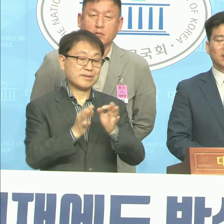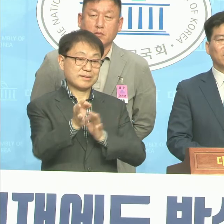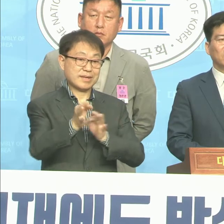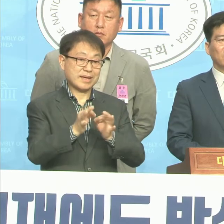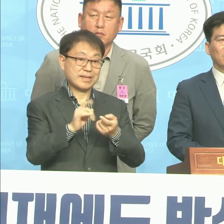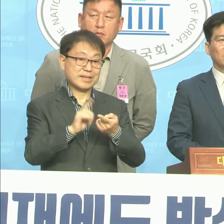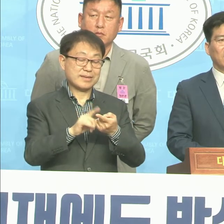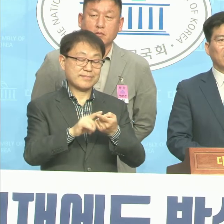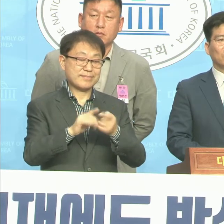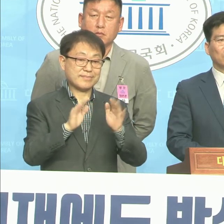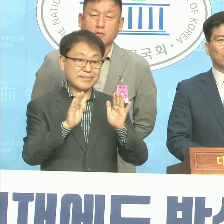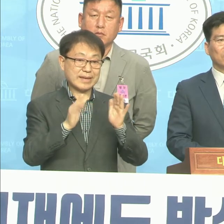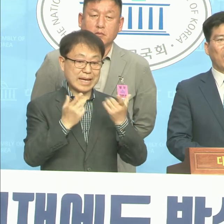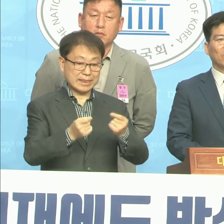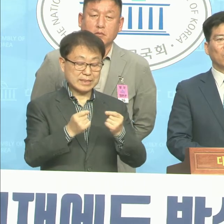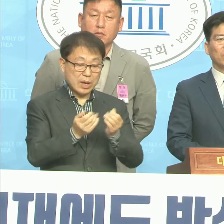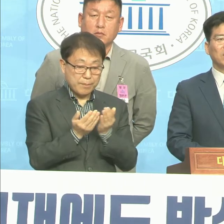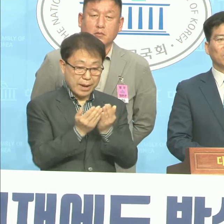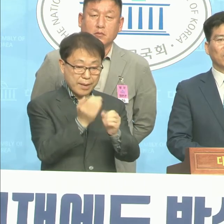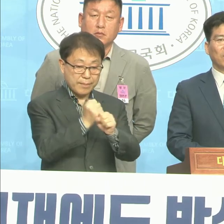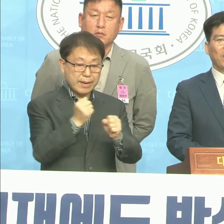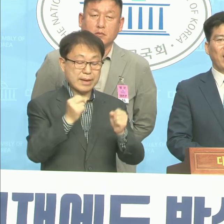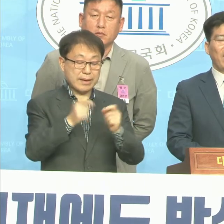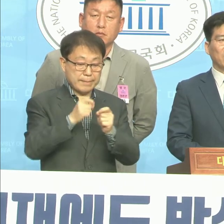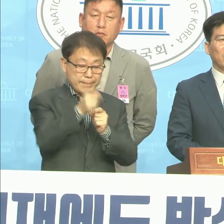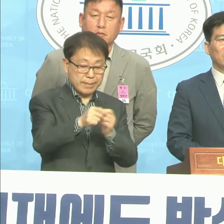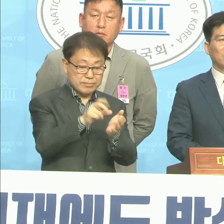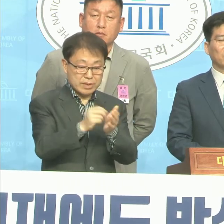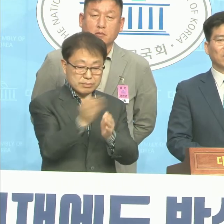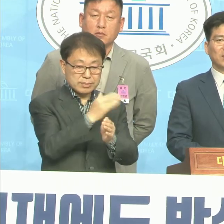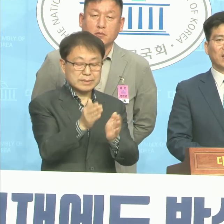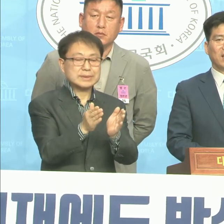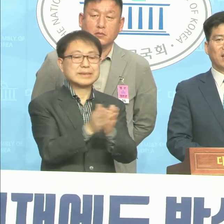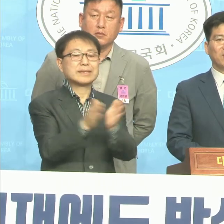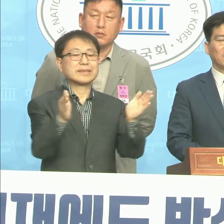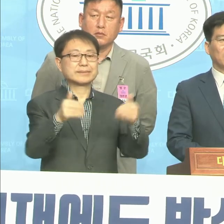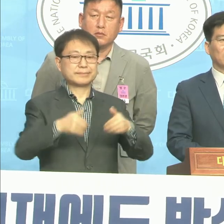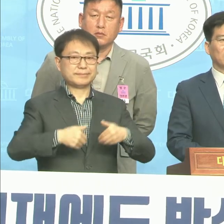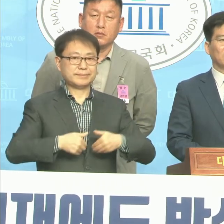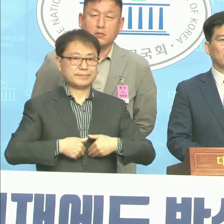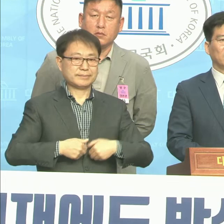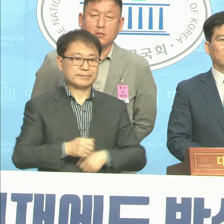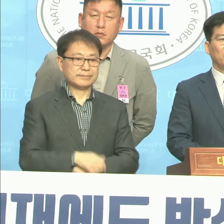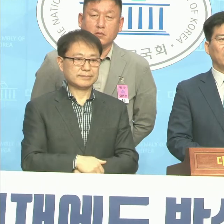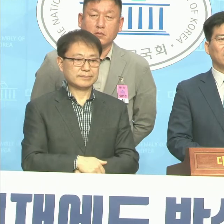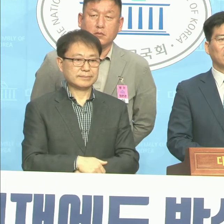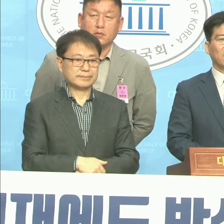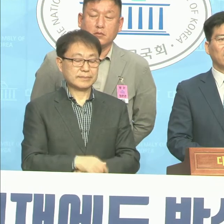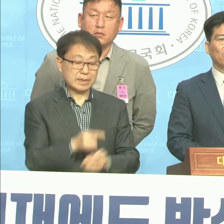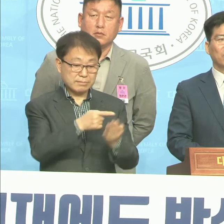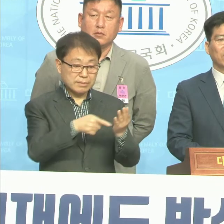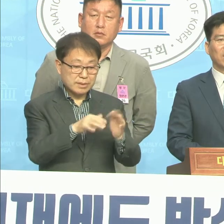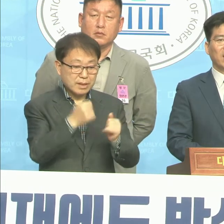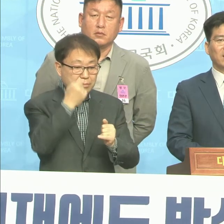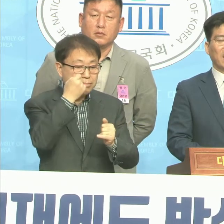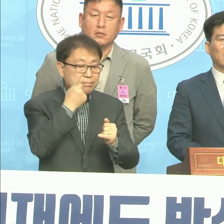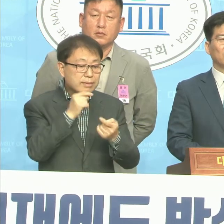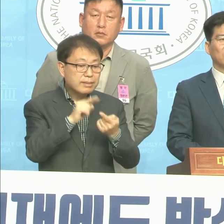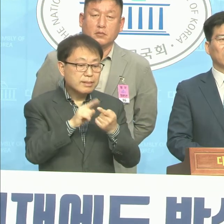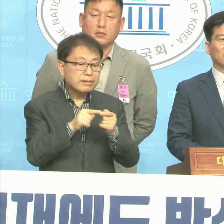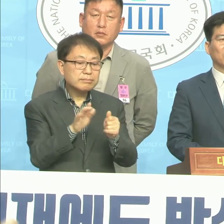지금 이러한 조선소 하도급 문제 부터 해결하는 것부터 시작해야 합니다 이 피해자들의 눈물을